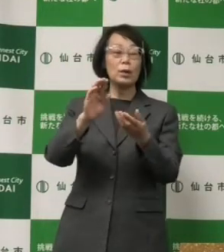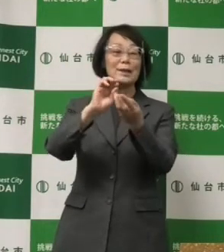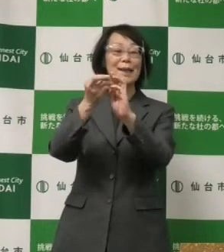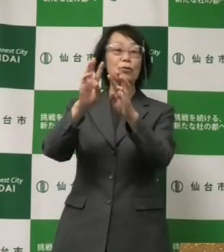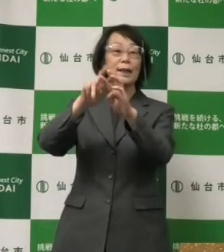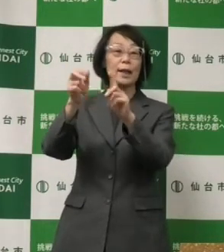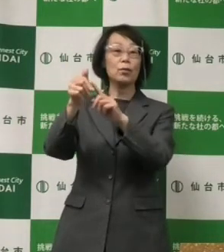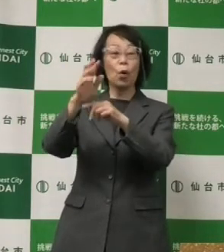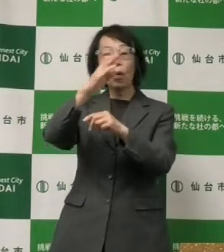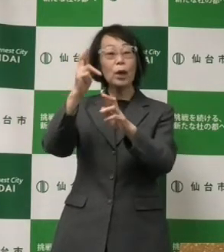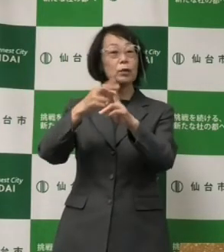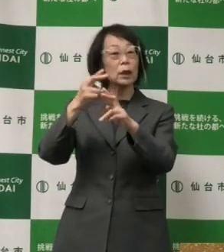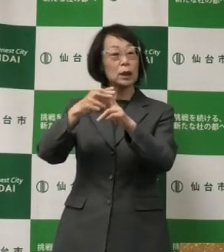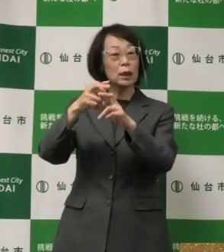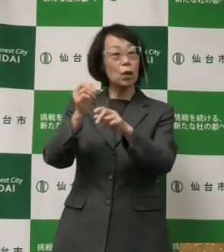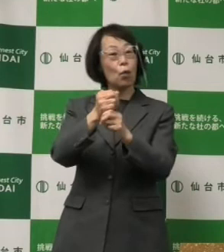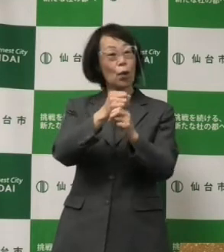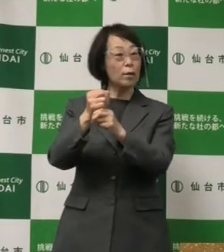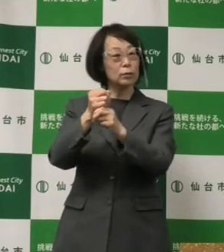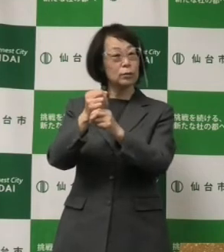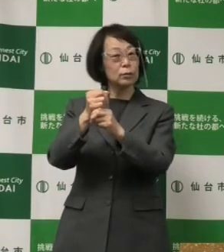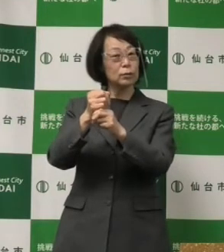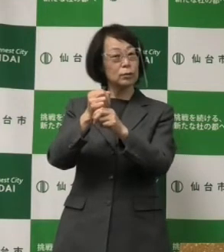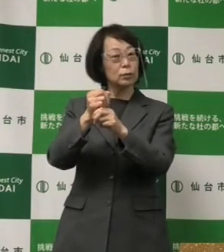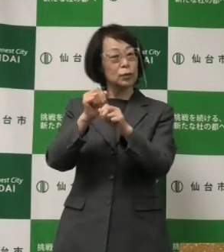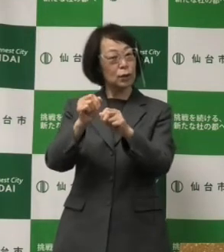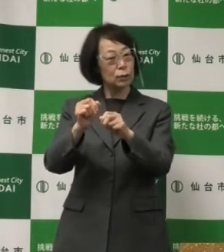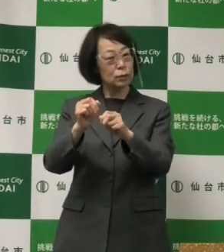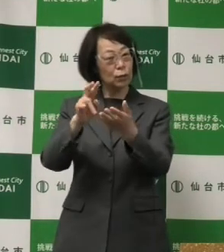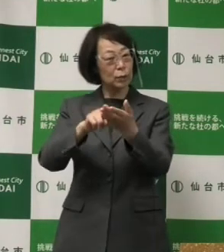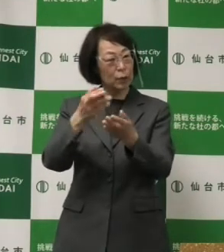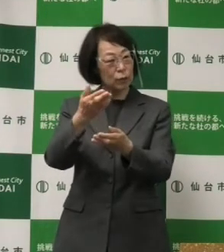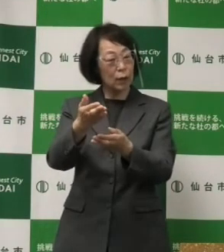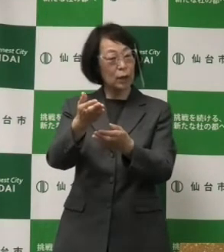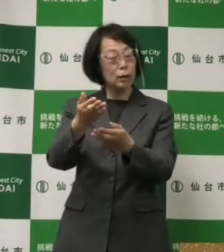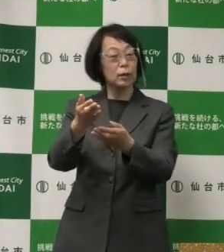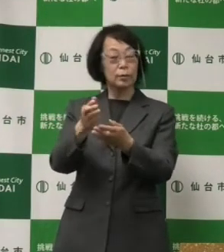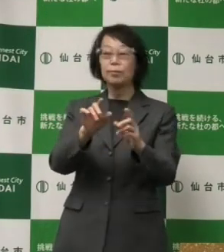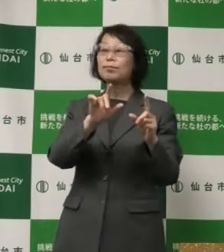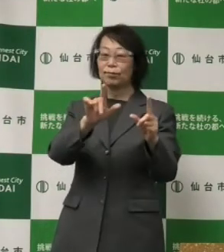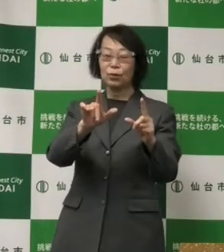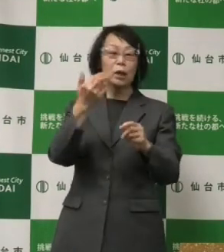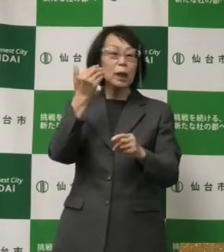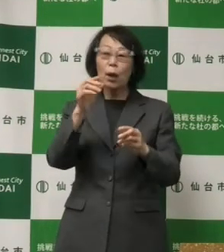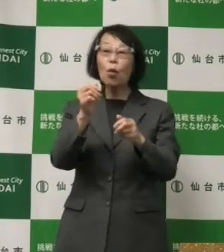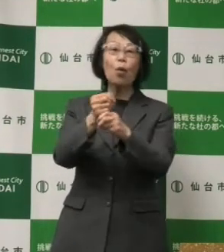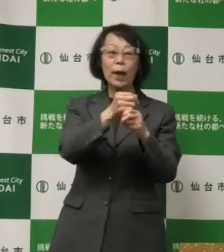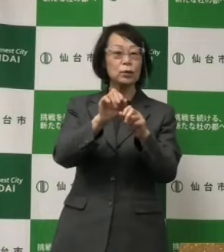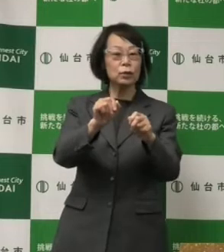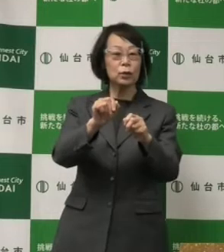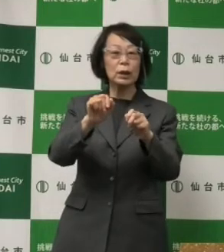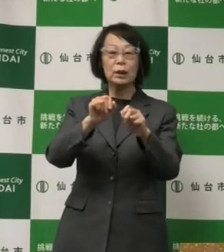に応援されるとかっていう態度を決められたってことなんでしょうか？ 誰を応援するとか応援し